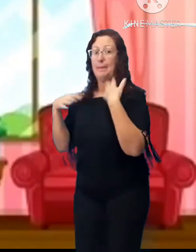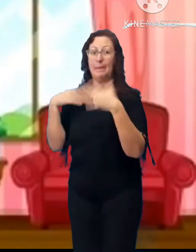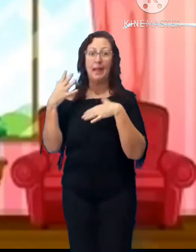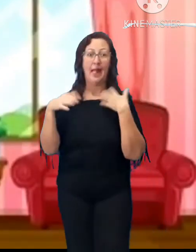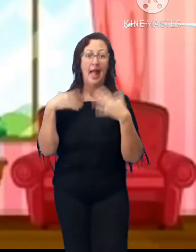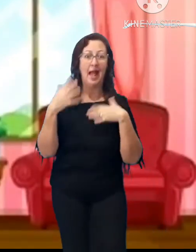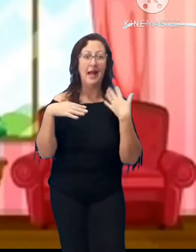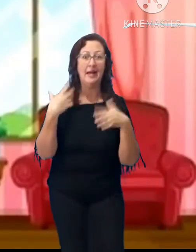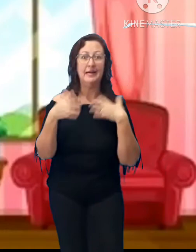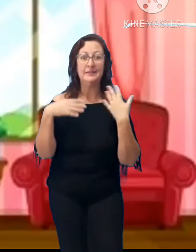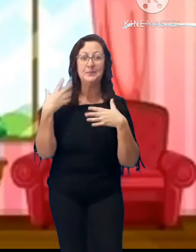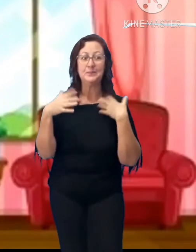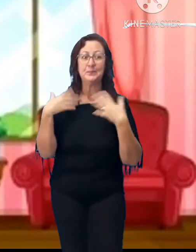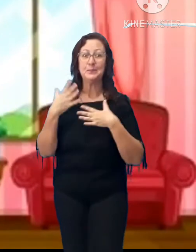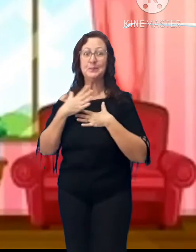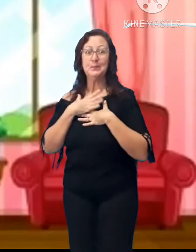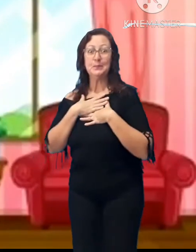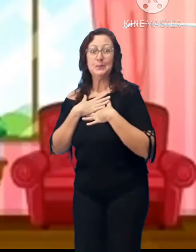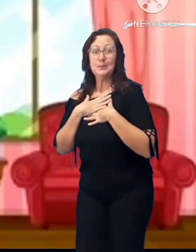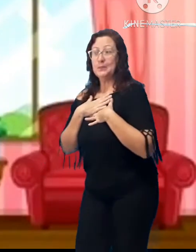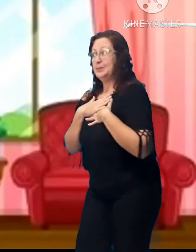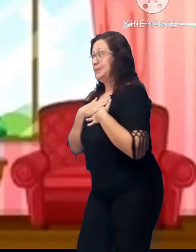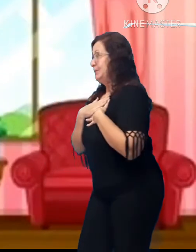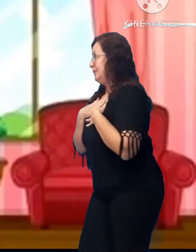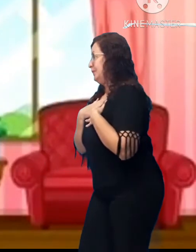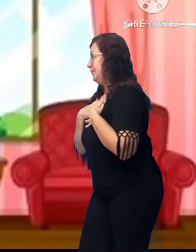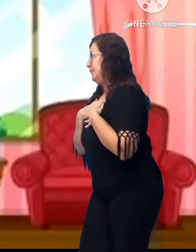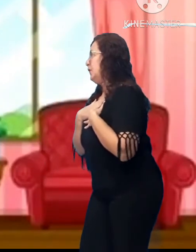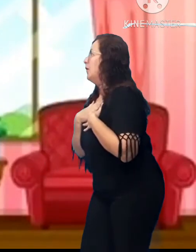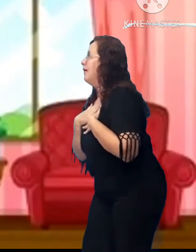chocolate. Pra lá, lá, lá, lá, lá.